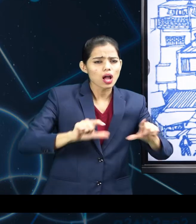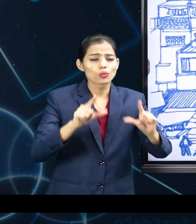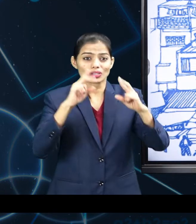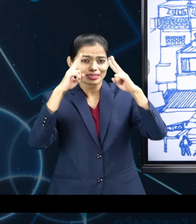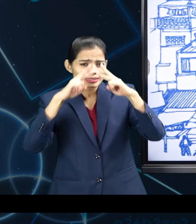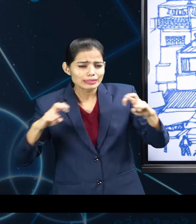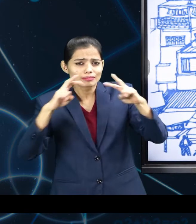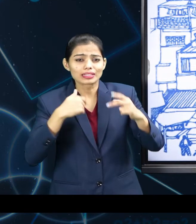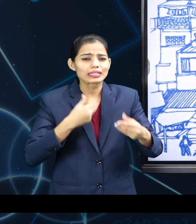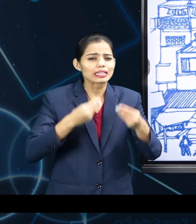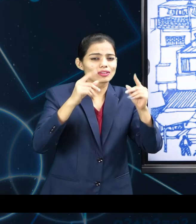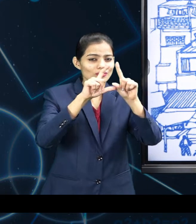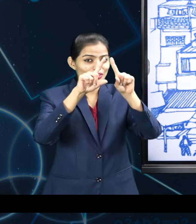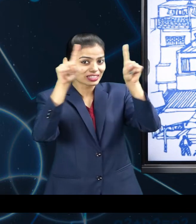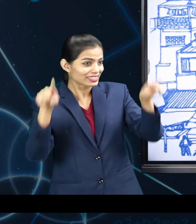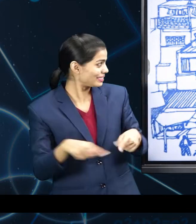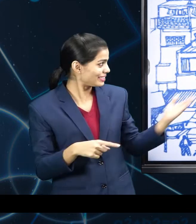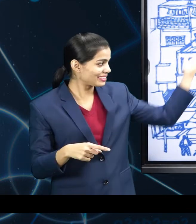ఇచ్చిన చిత్రాన్ని విశ్లేషిద్దాం.